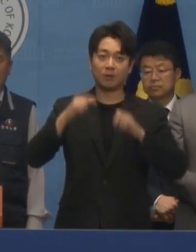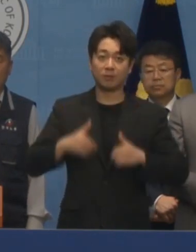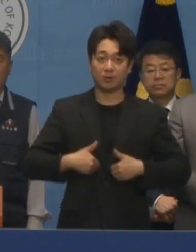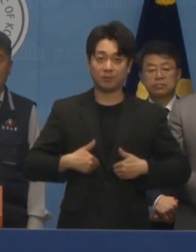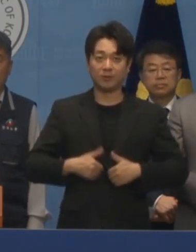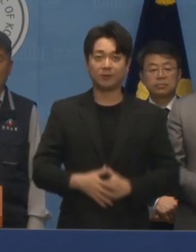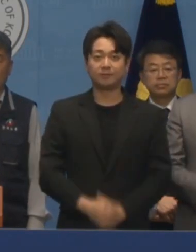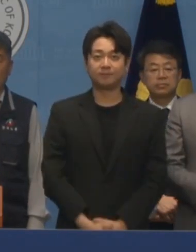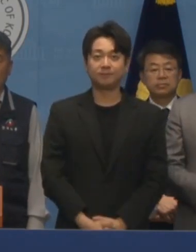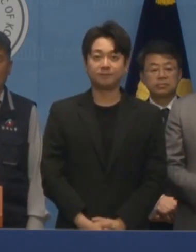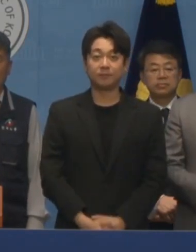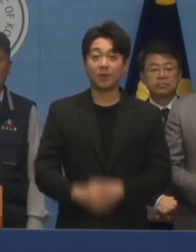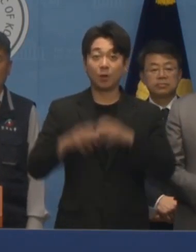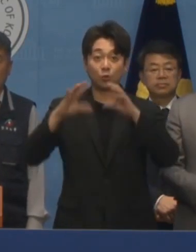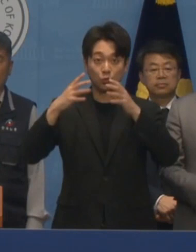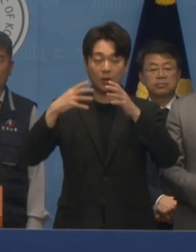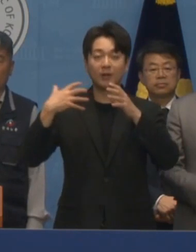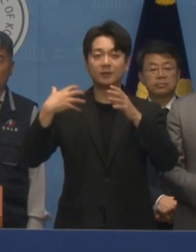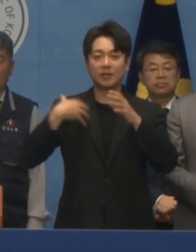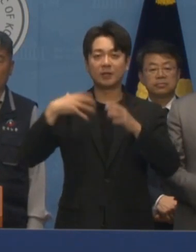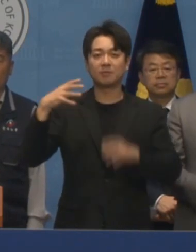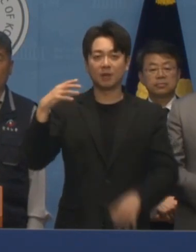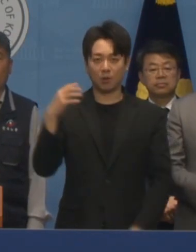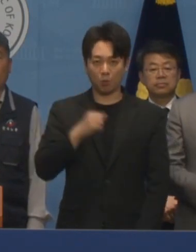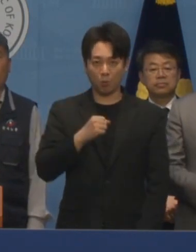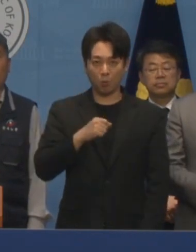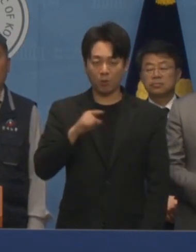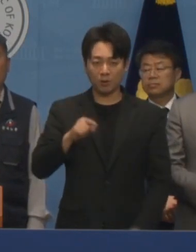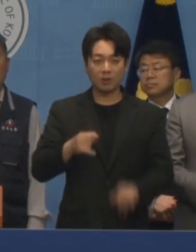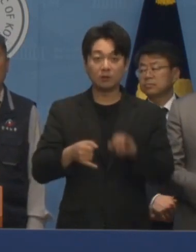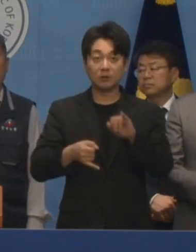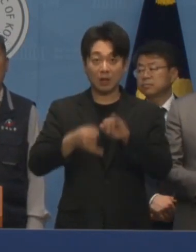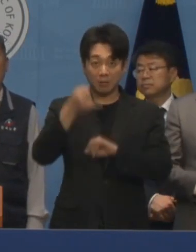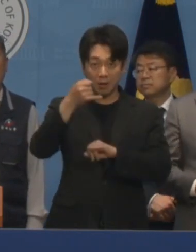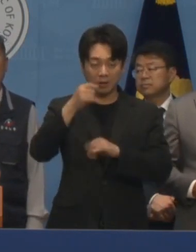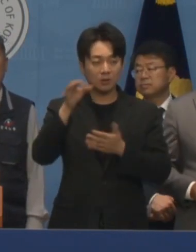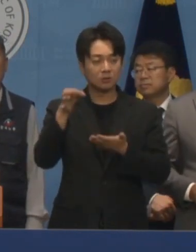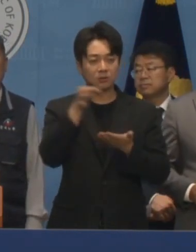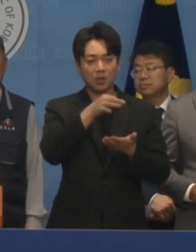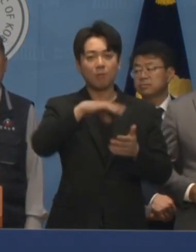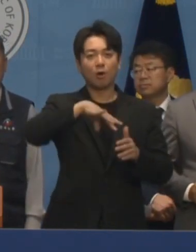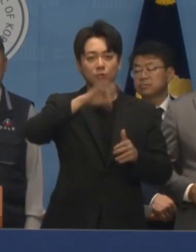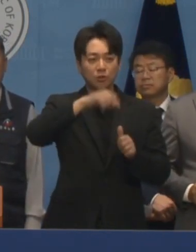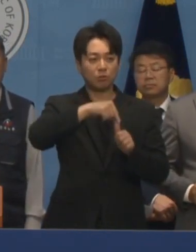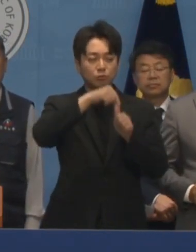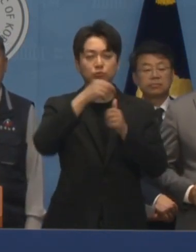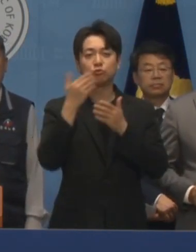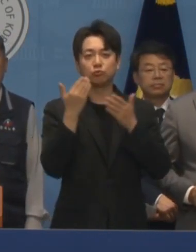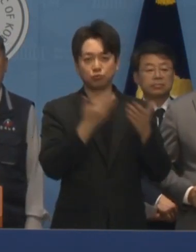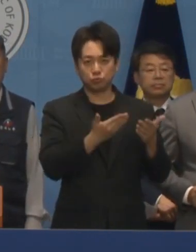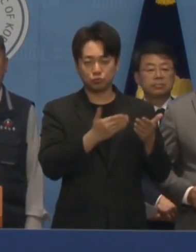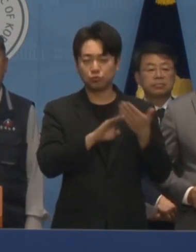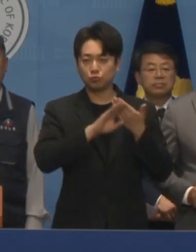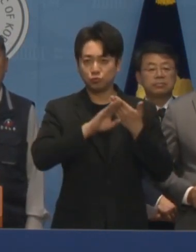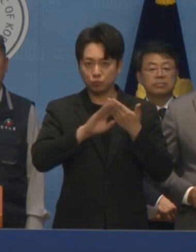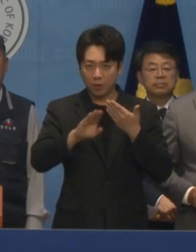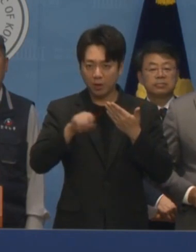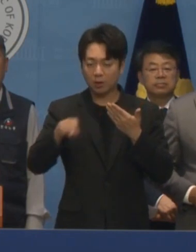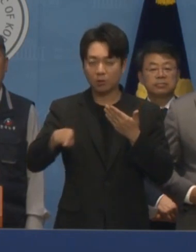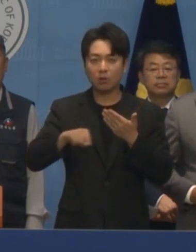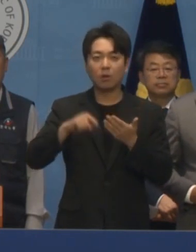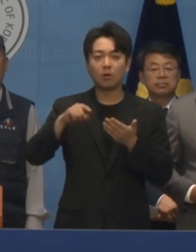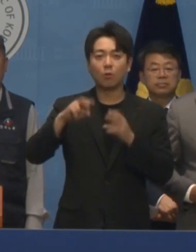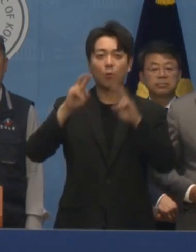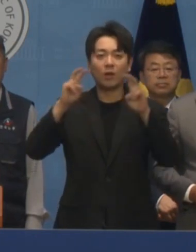나서 체불임금으로 고통받는 노동자에게 우선 변제하고 구상권을 청구하는 방법도 속히 강구되어야 합니다.